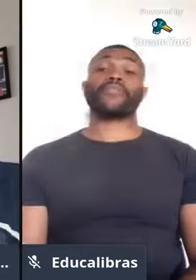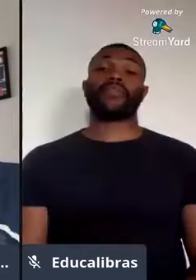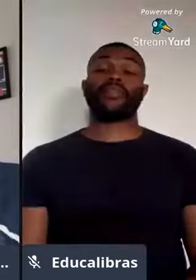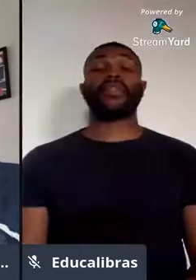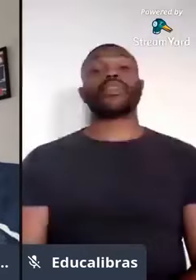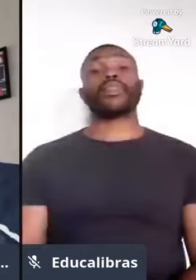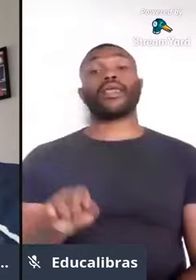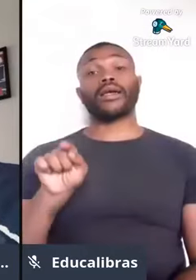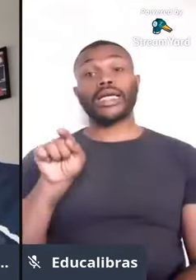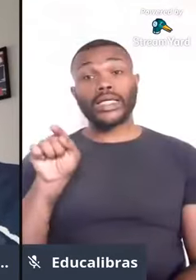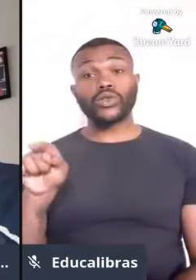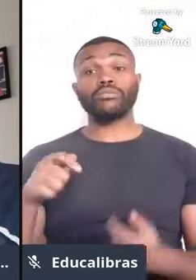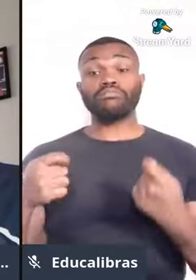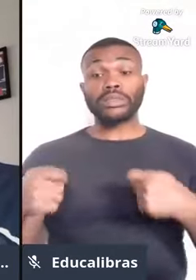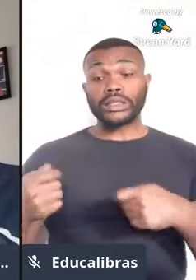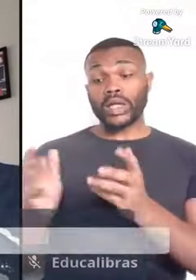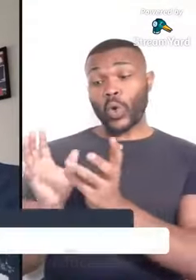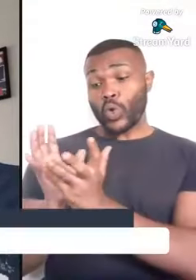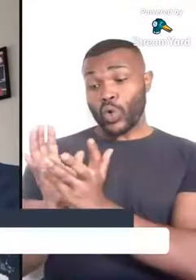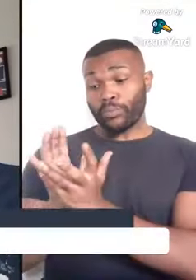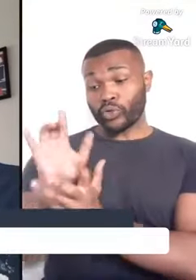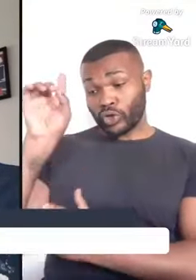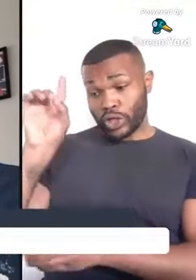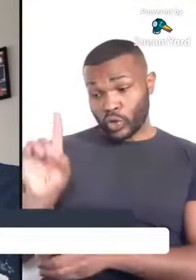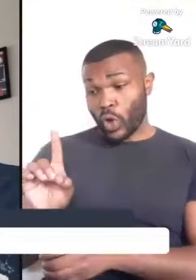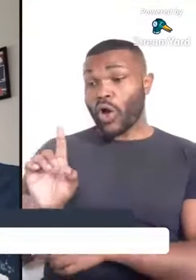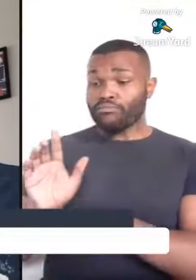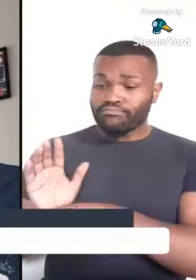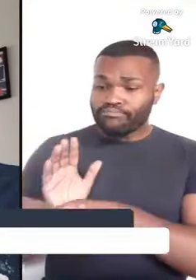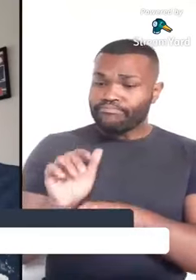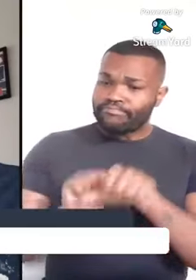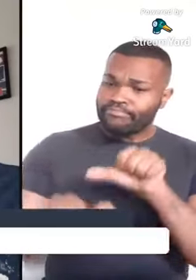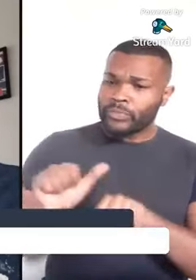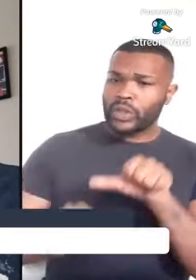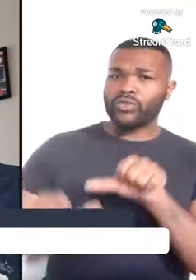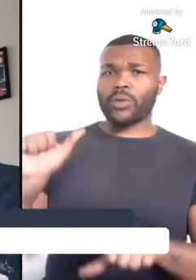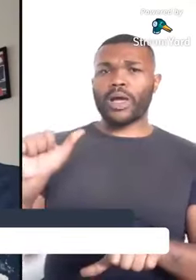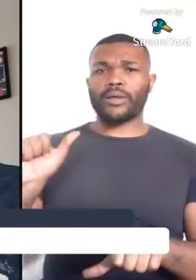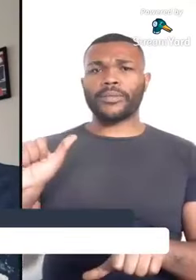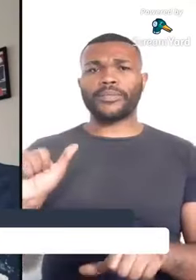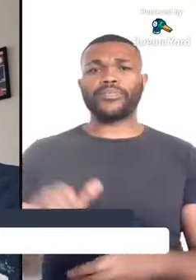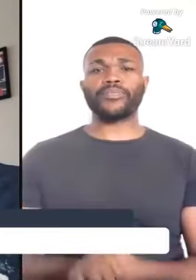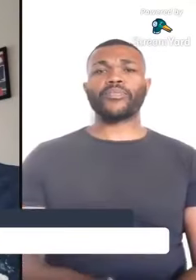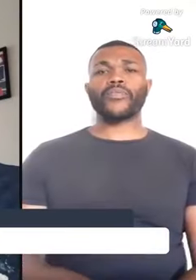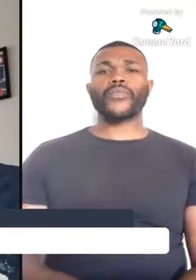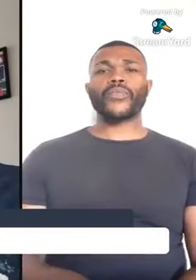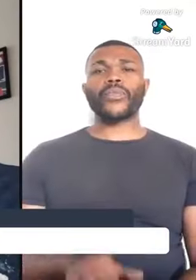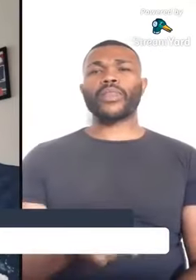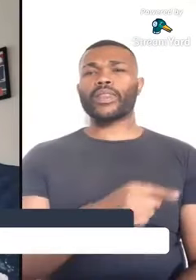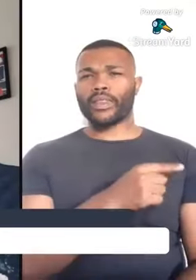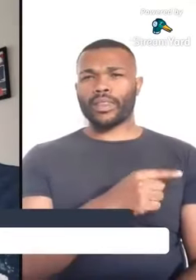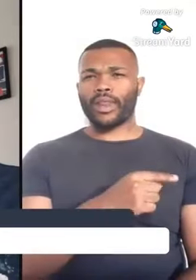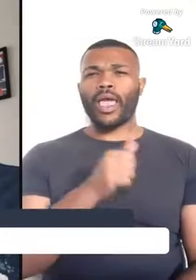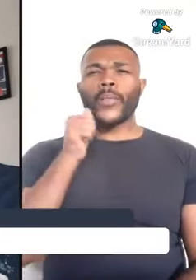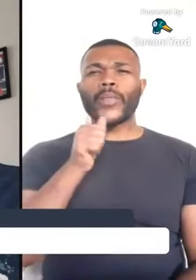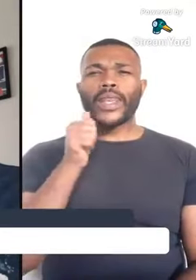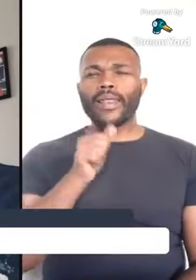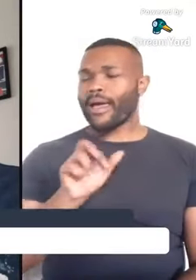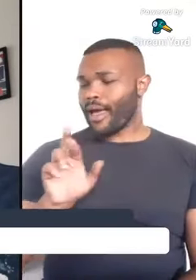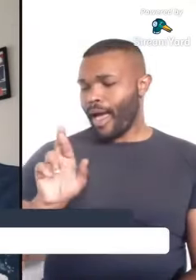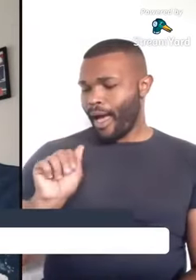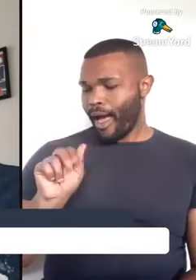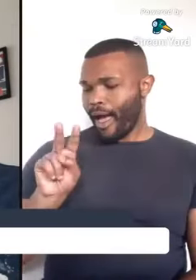o que vai transformar. Diga. Não, eu estou botando aqui. A Ravelli está aqui do meu lado, é minha